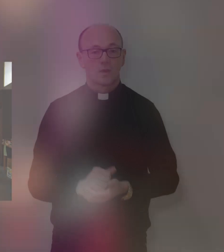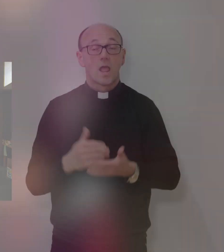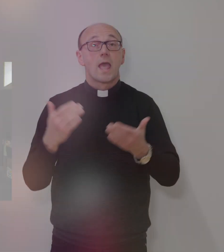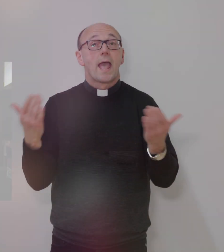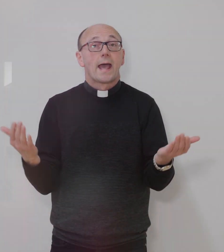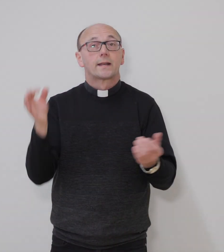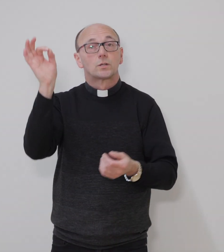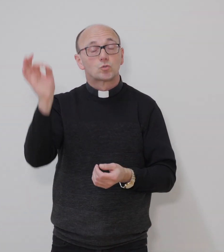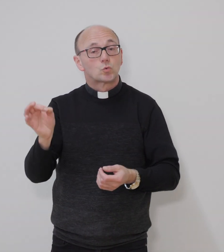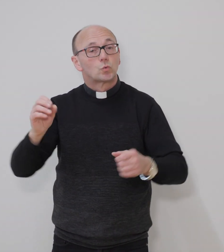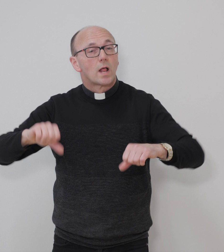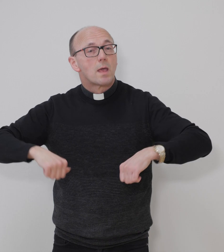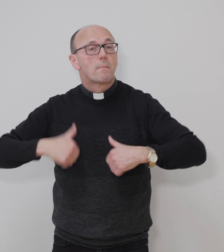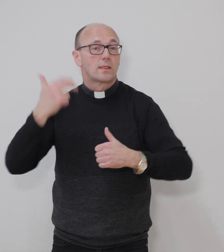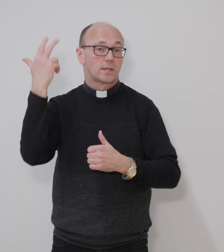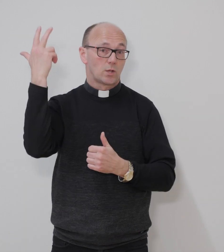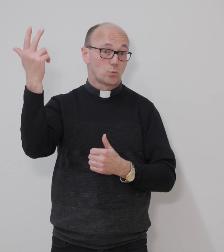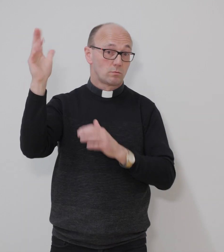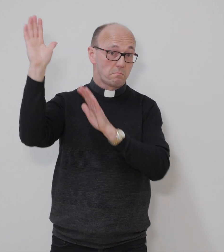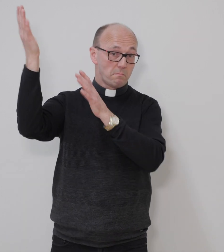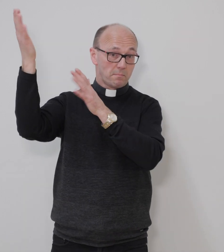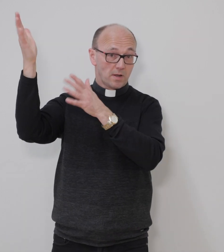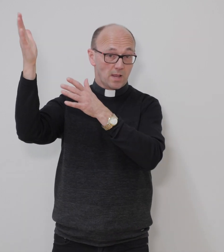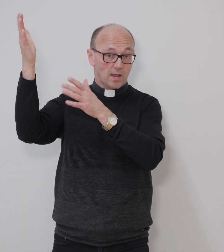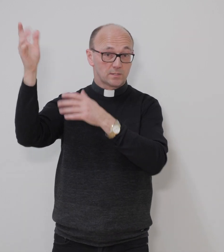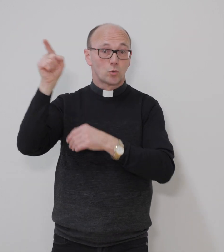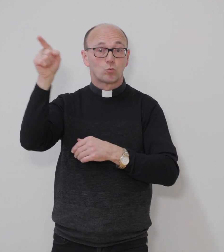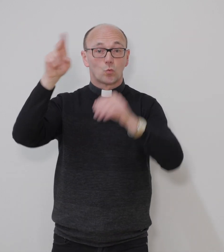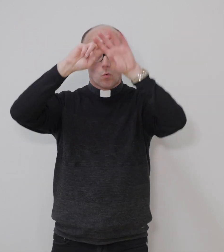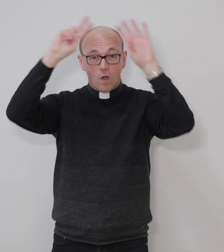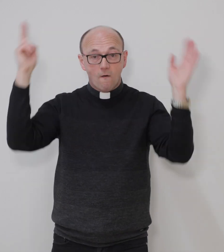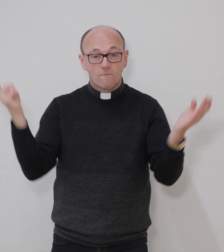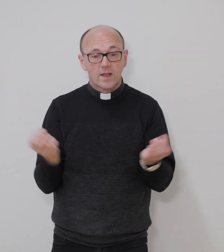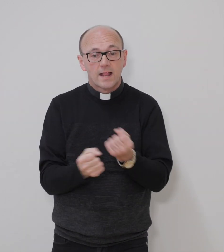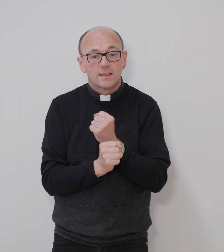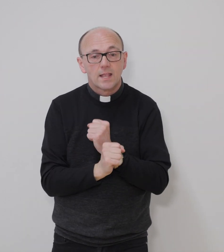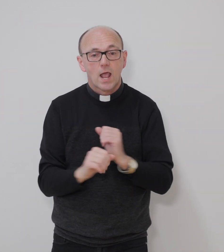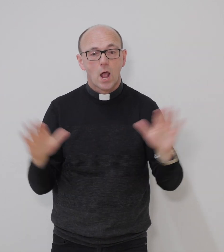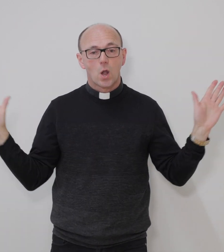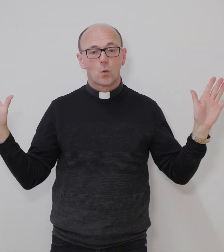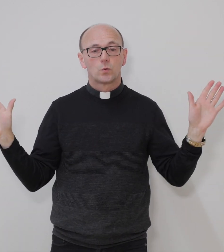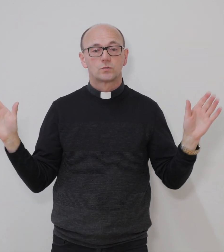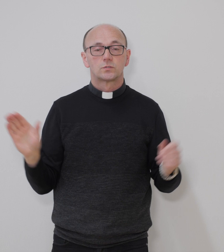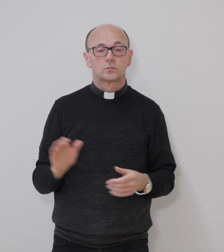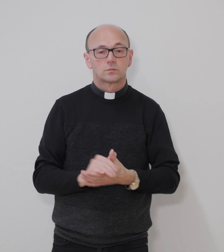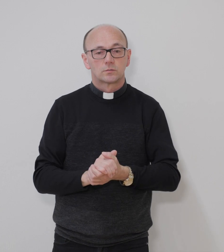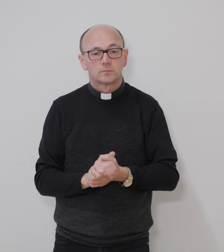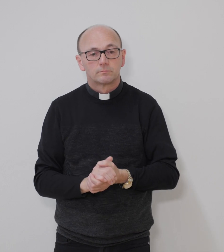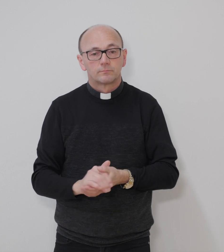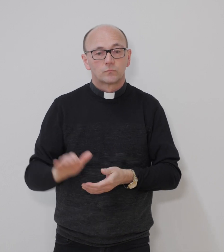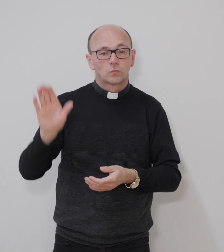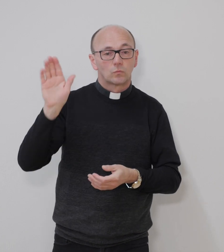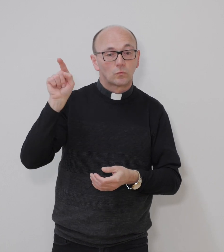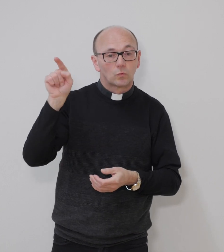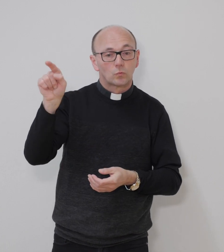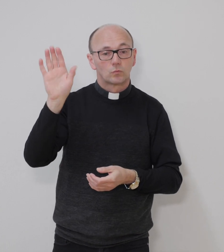Sei gepriesen, Herr Jesus Christus, Sohn des lebendigen Gottes. Du bist der Erlöser der Welt, unser Herr und Heiland, der uns in